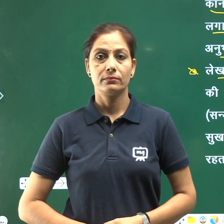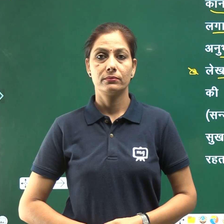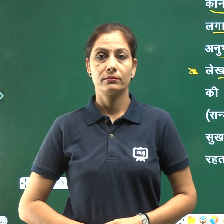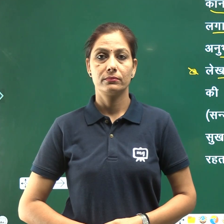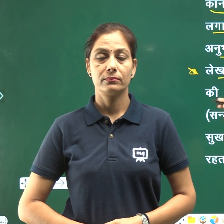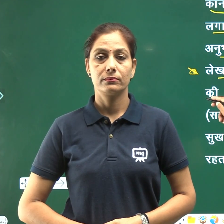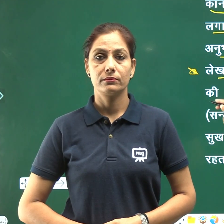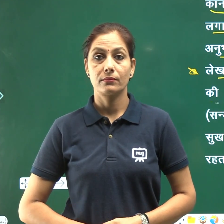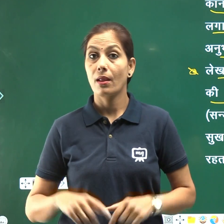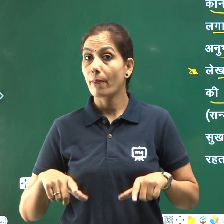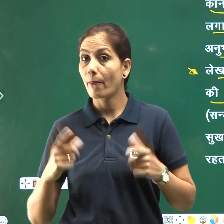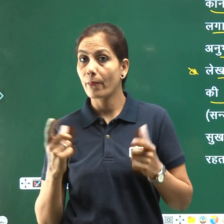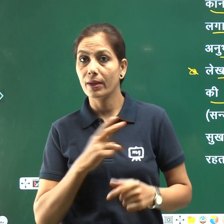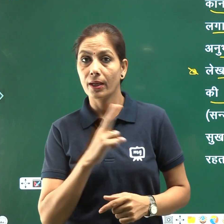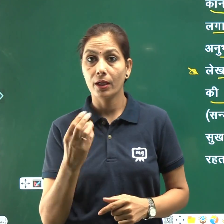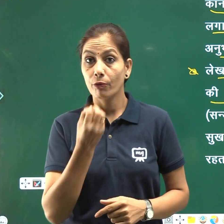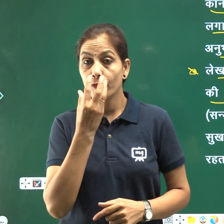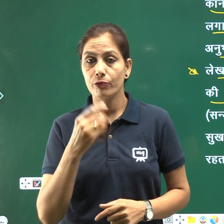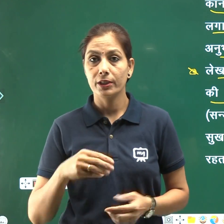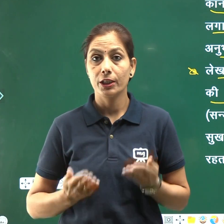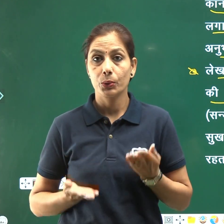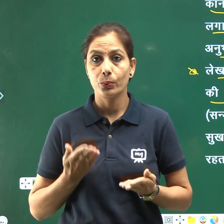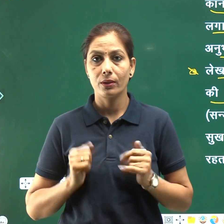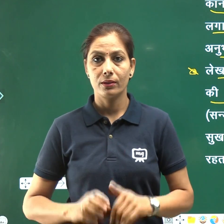शिरीष के फूल की तुलना